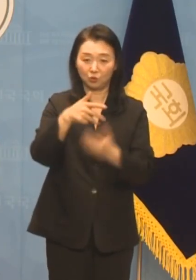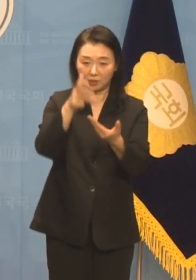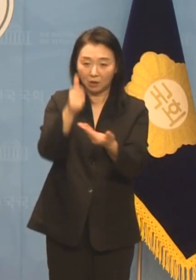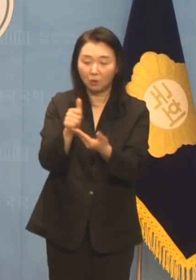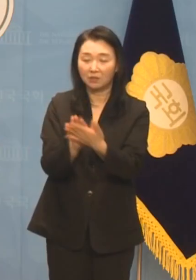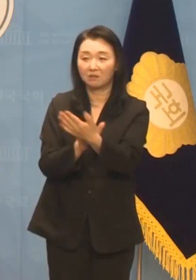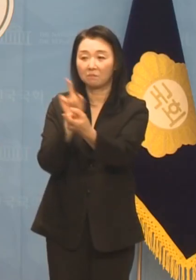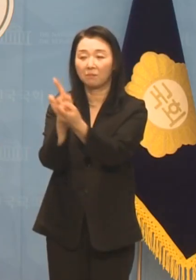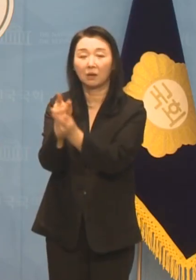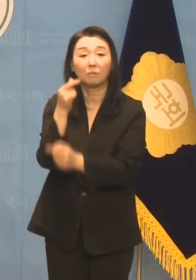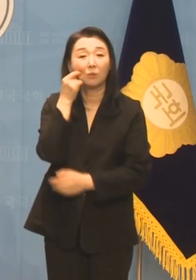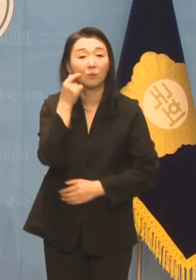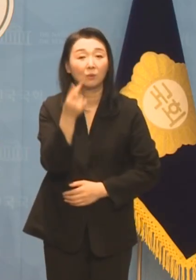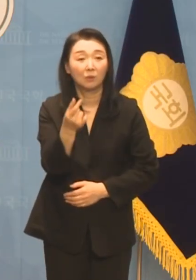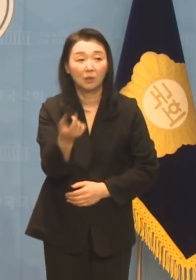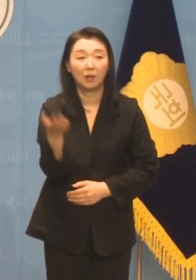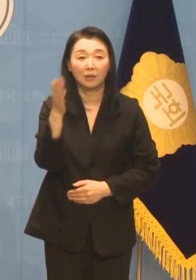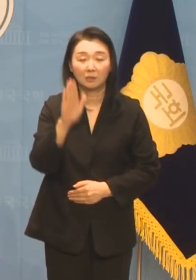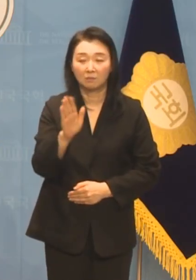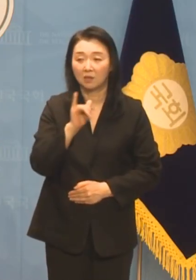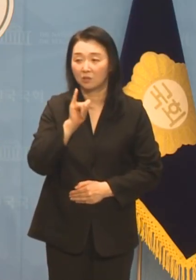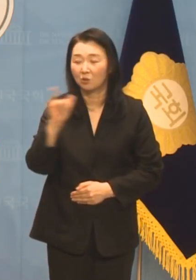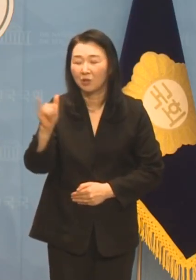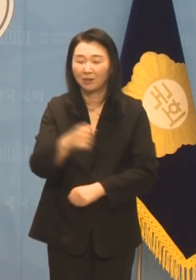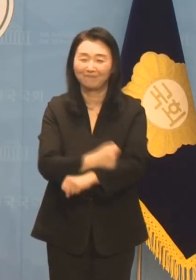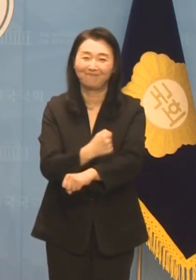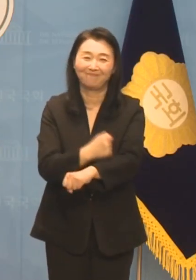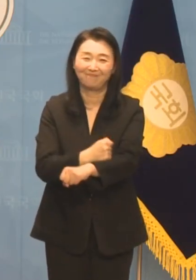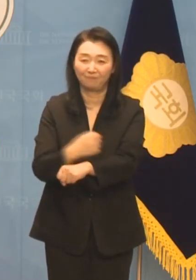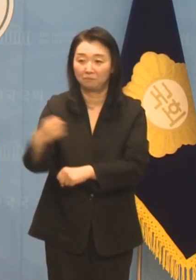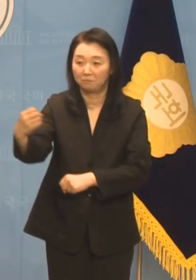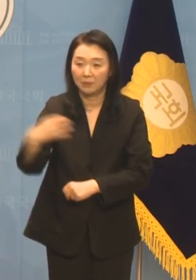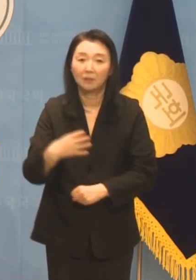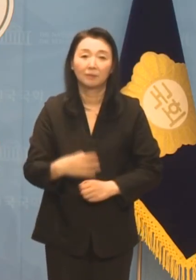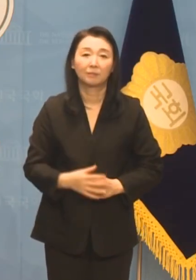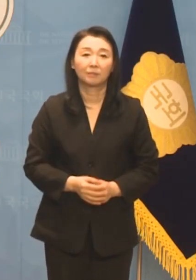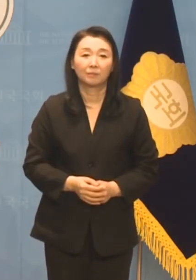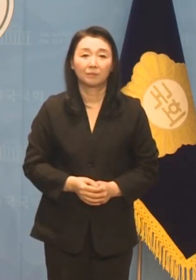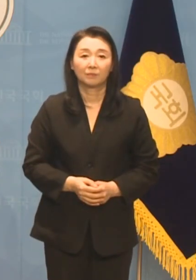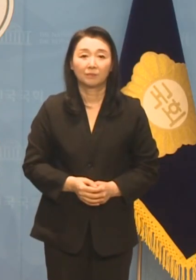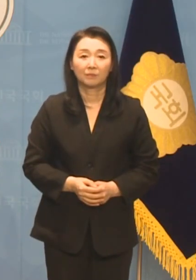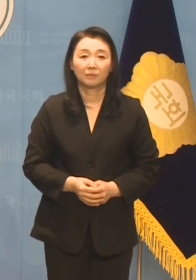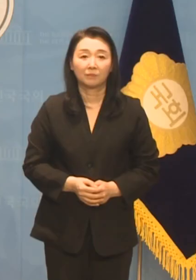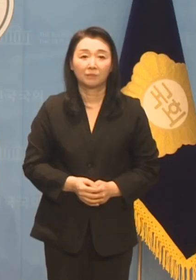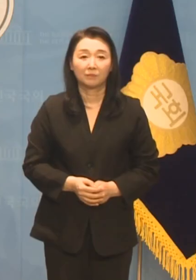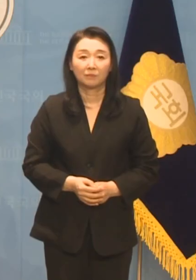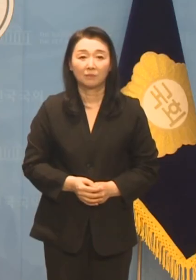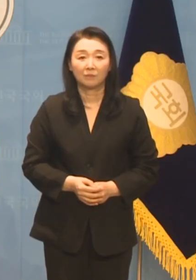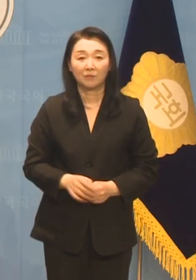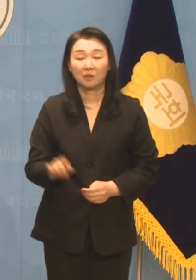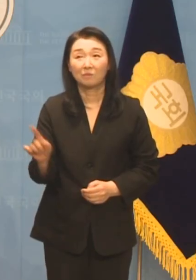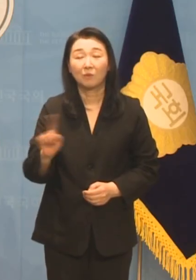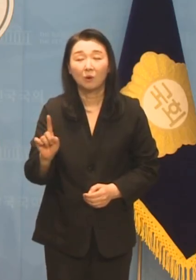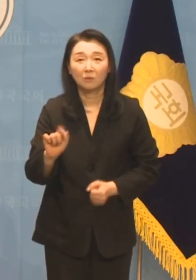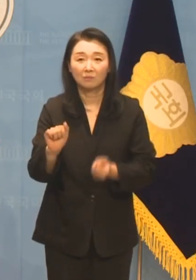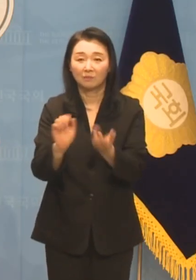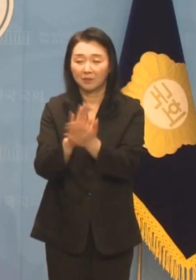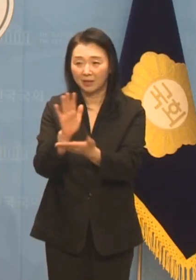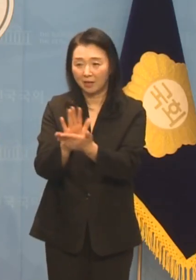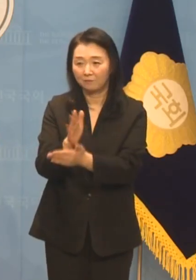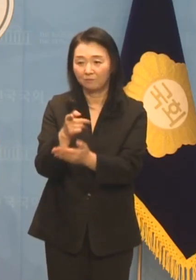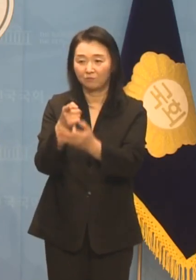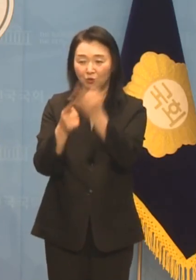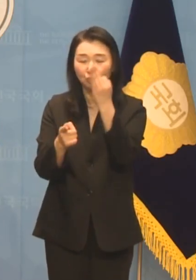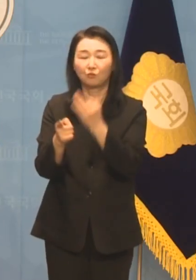직접 만나지는 못했으나 전화로 고생했다는 말을 얻어냈습니다. 이 정도면 내란숙의 윤석열의